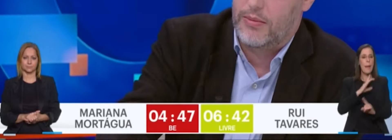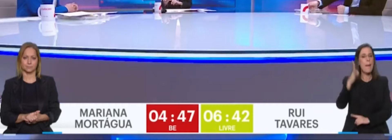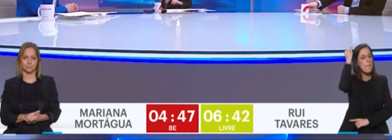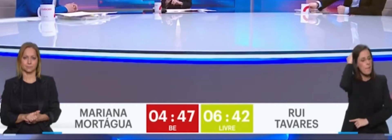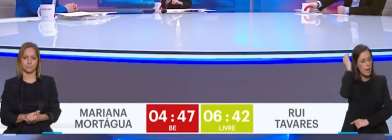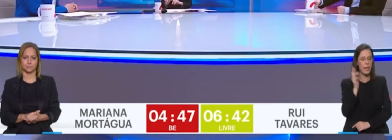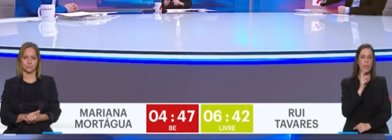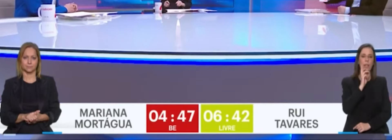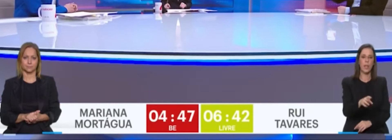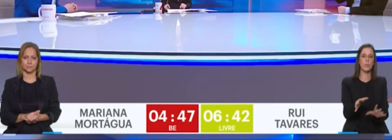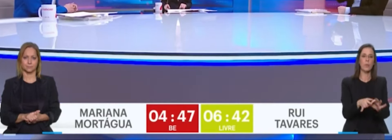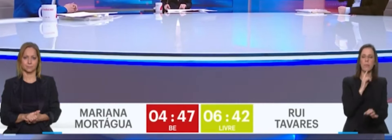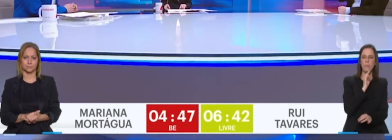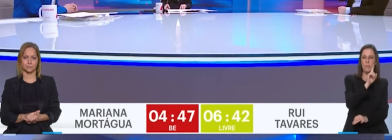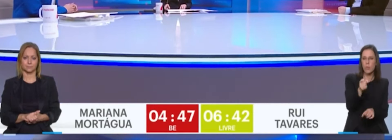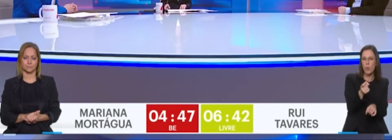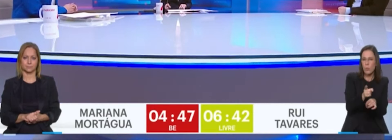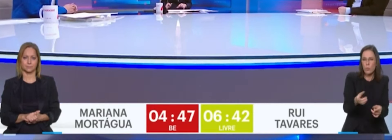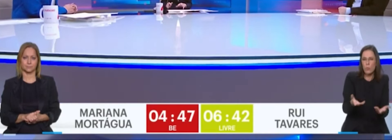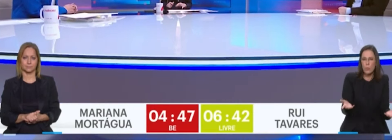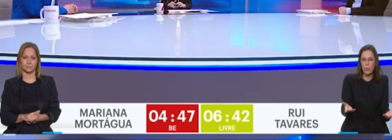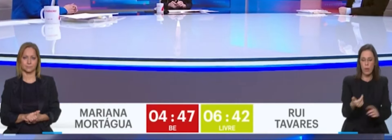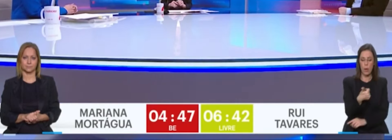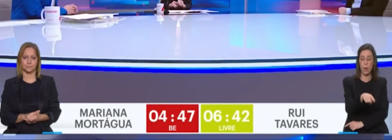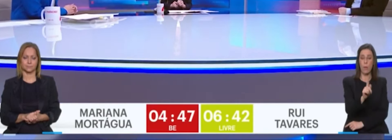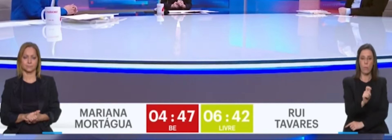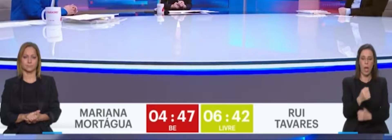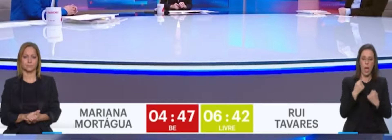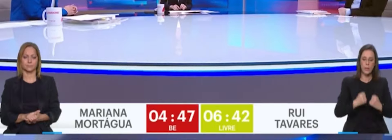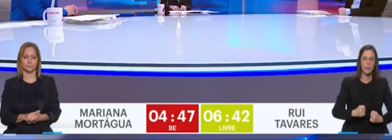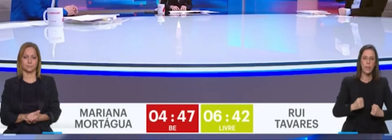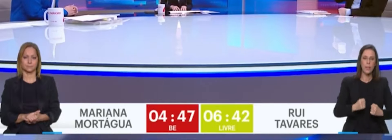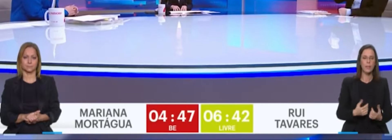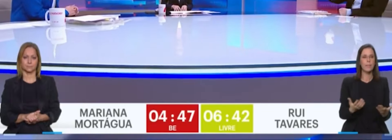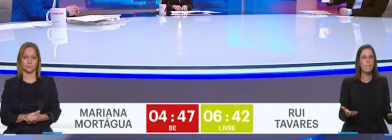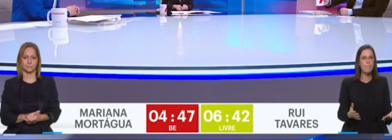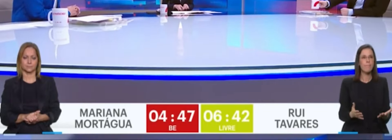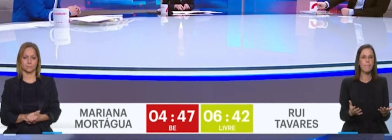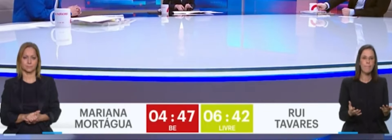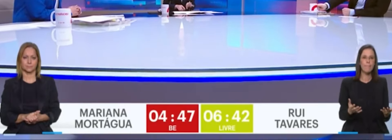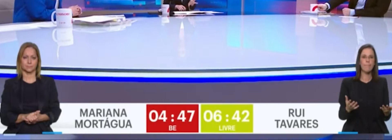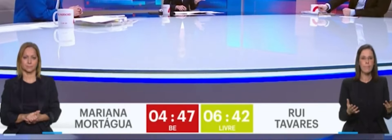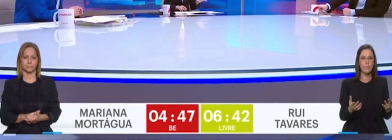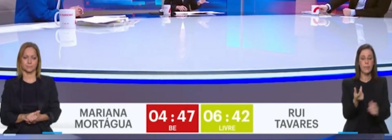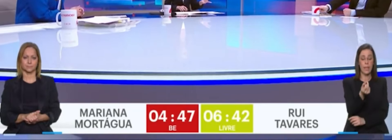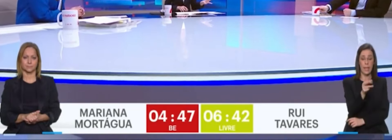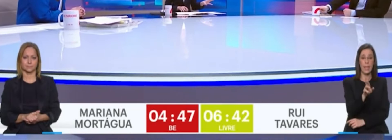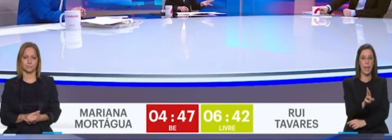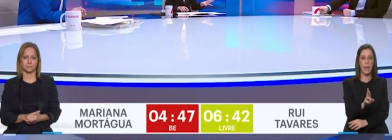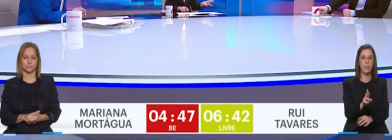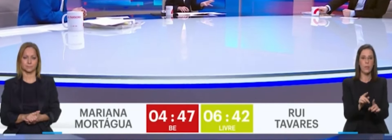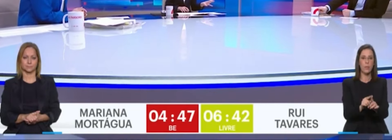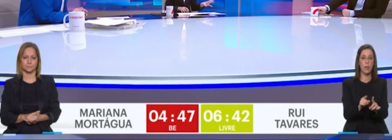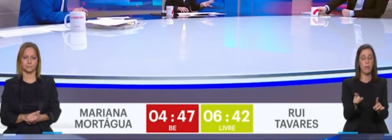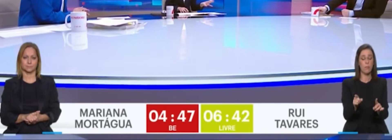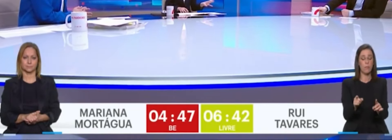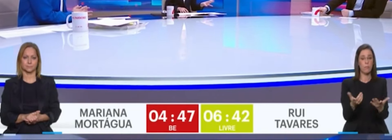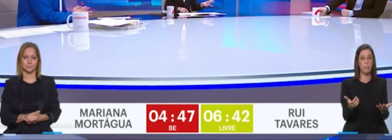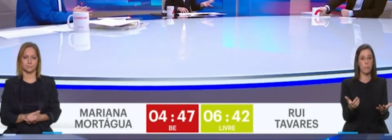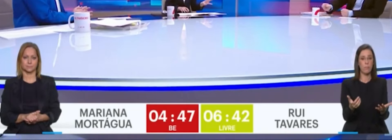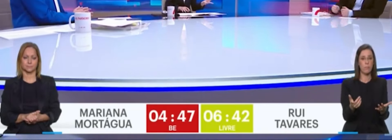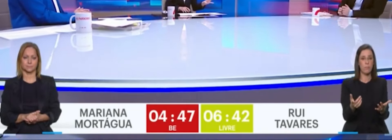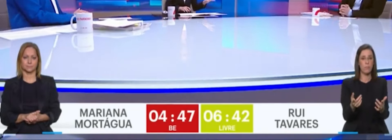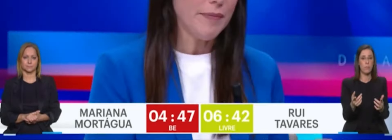responder precisamente a esta questão porque é que o bloc de esquerda insiste H numa taxa que e o proibição Na